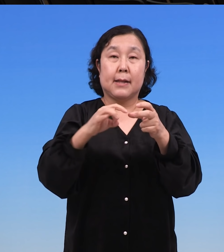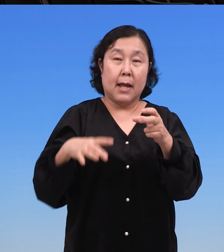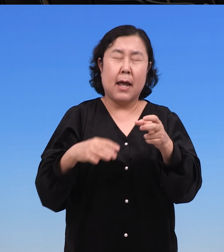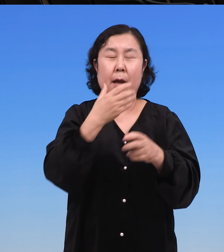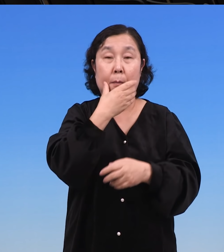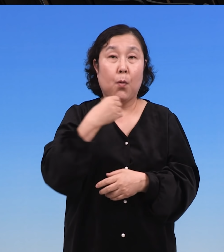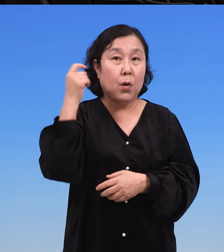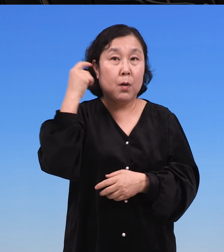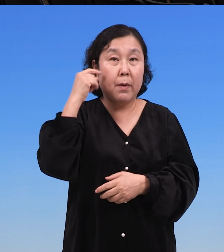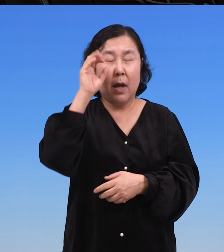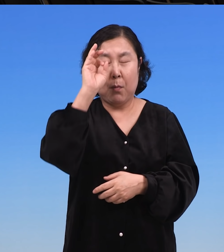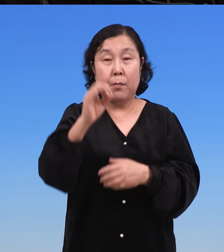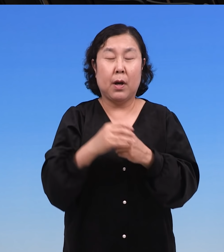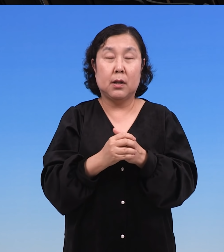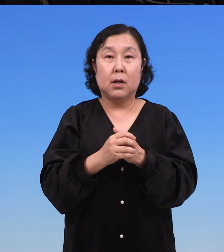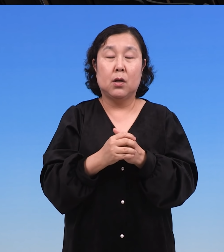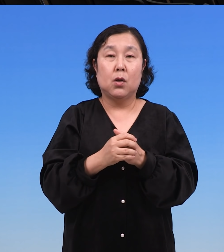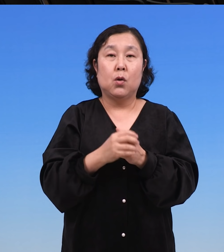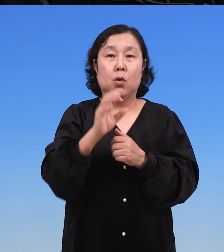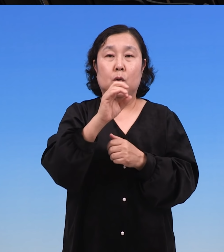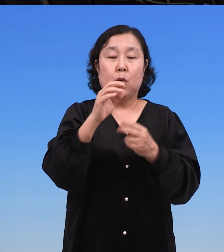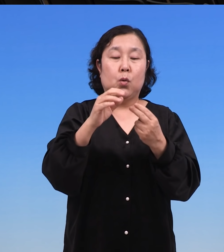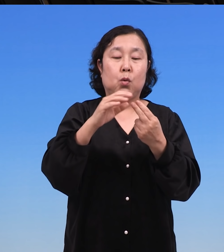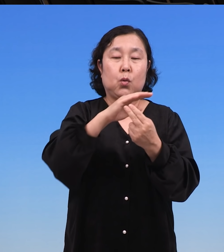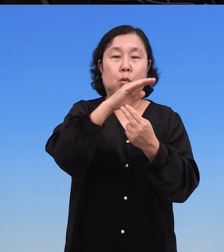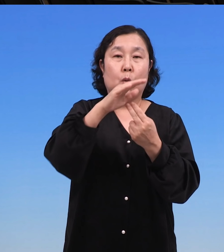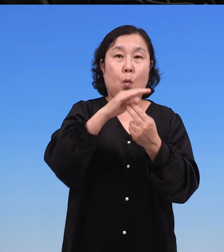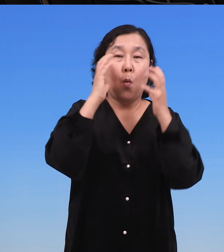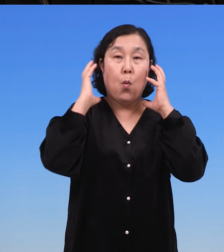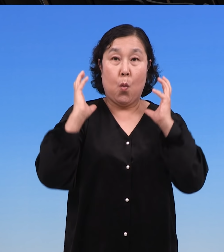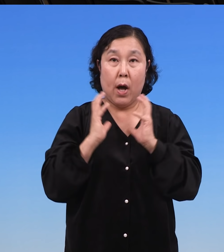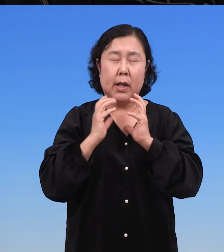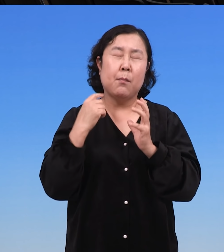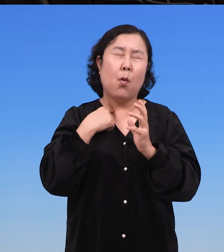보니까 사람을 보내어 옥에서 요한의 목을 베어